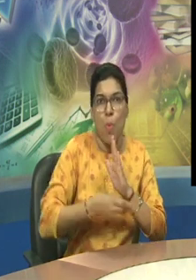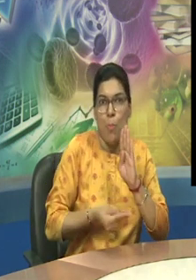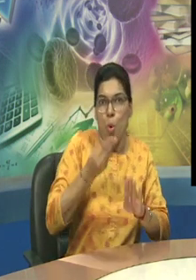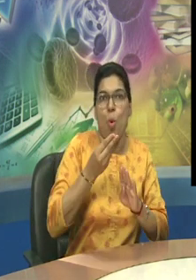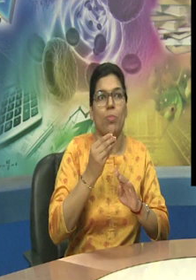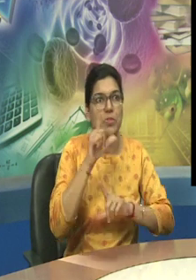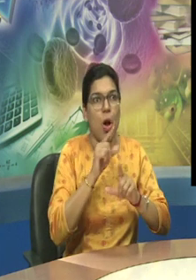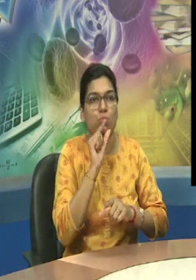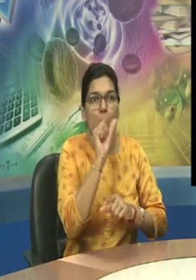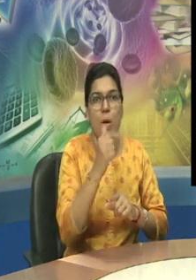और